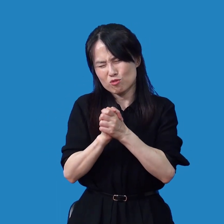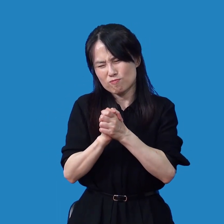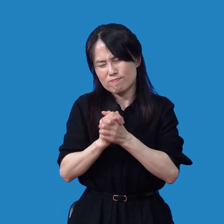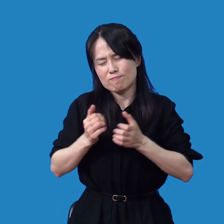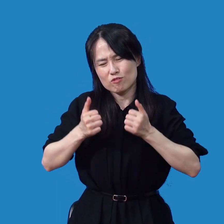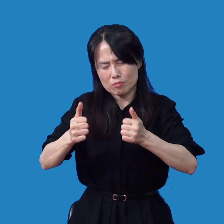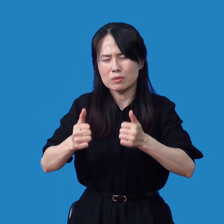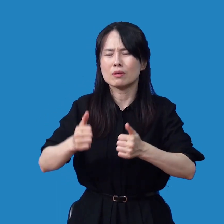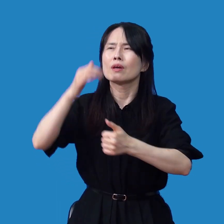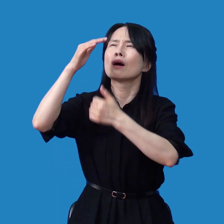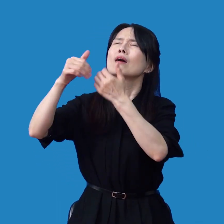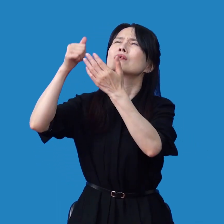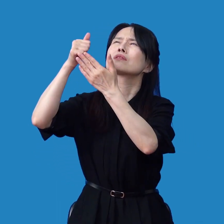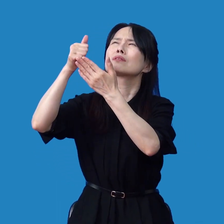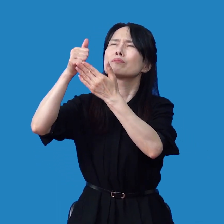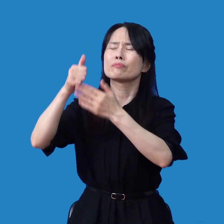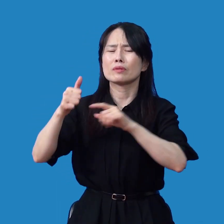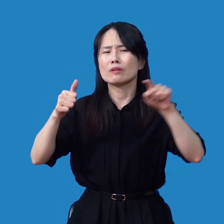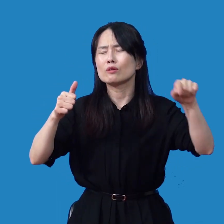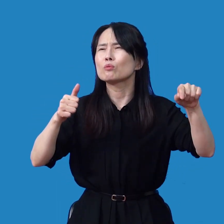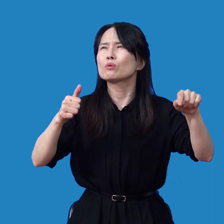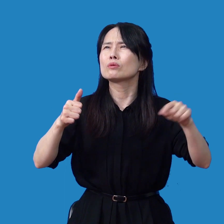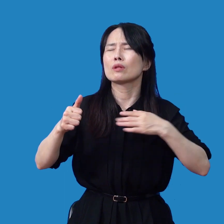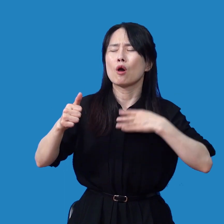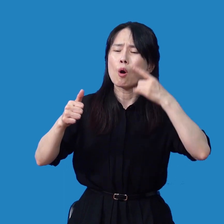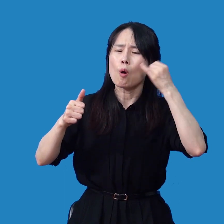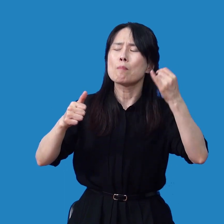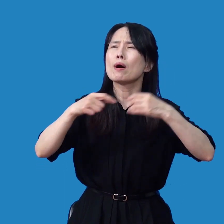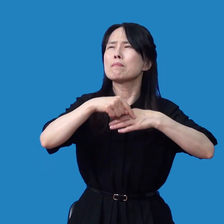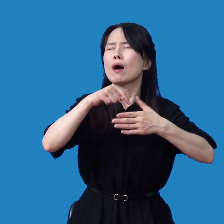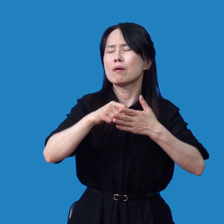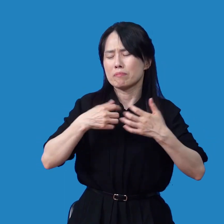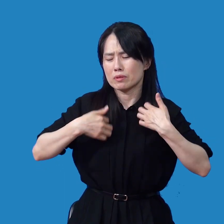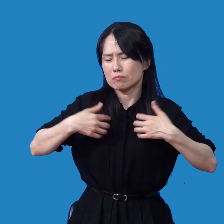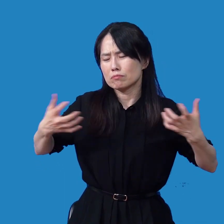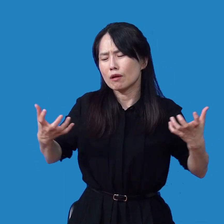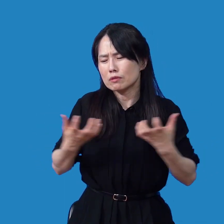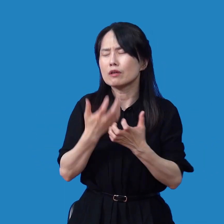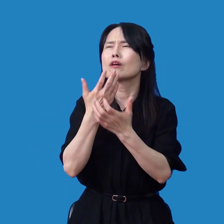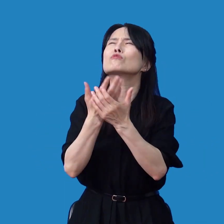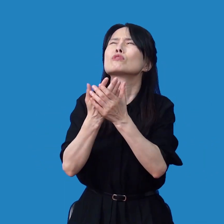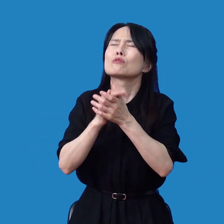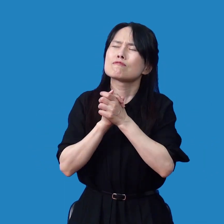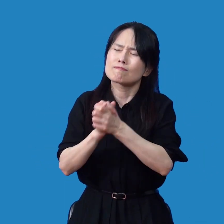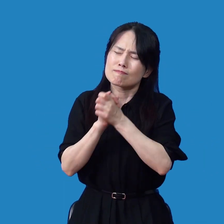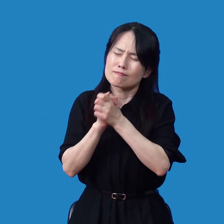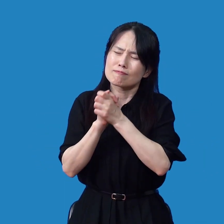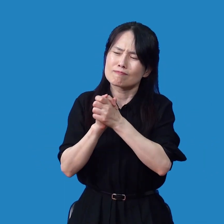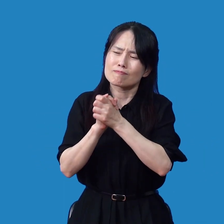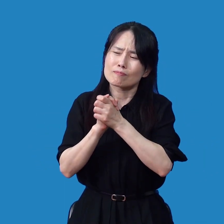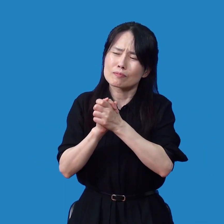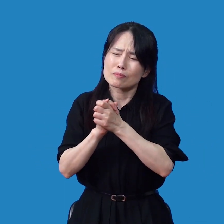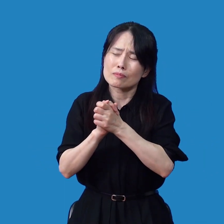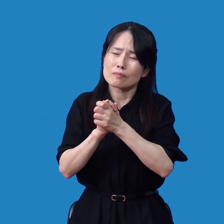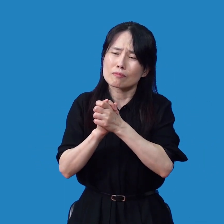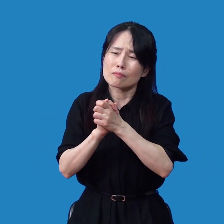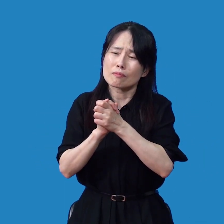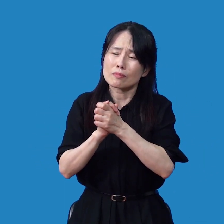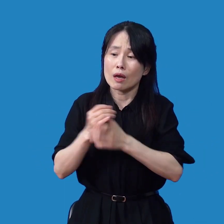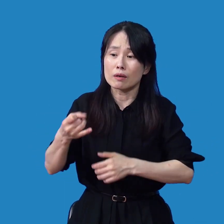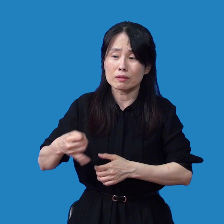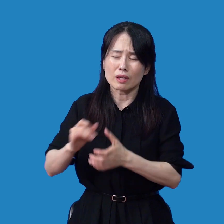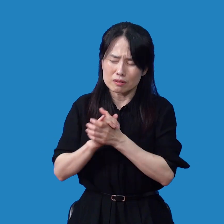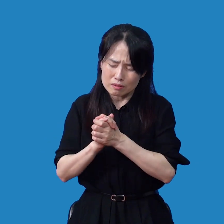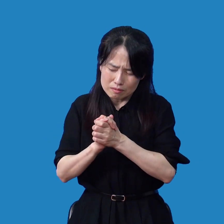하나님, 그 요양원에서 우리 어머니 마음에 기쁨이 충만케 해주세요. 기도가 터져 나옵니다.